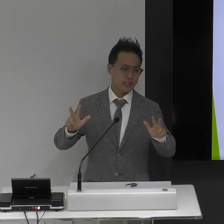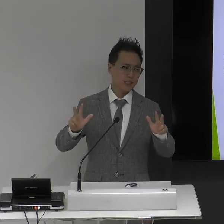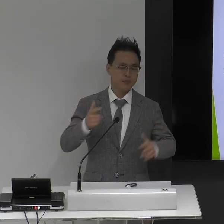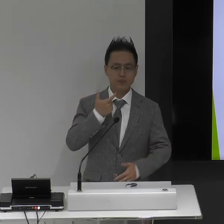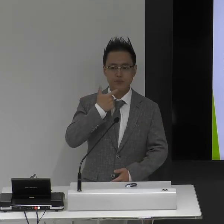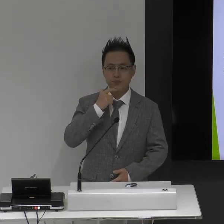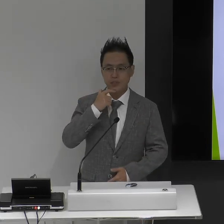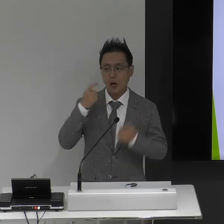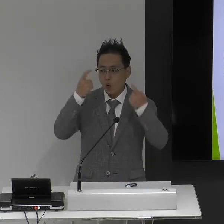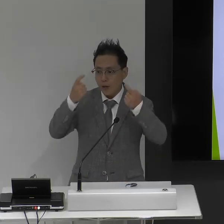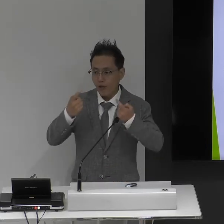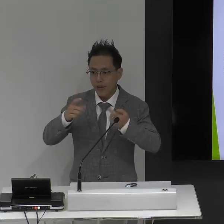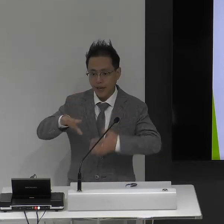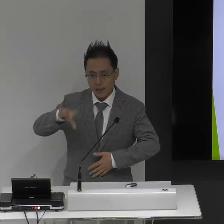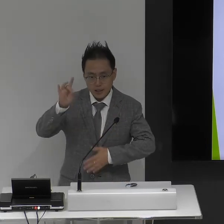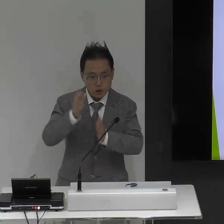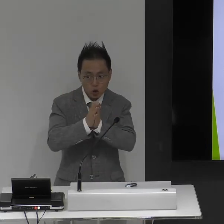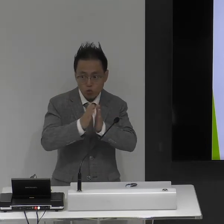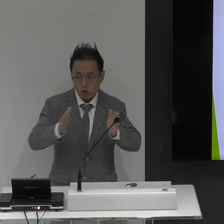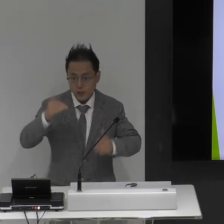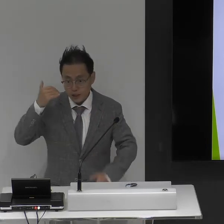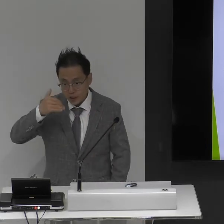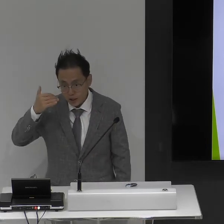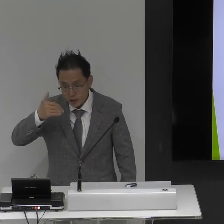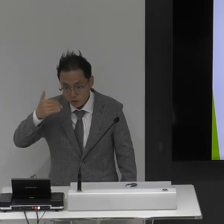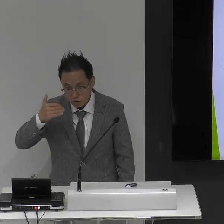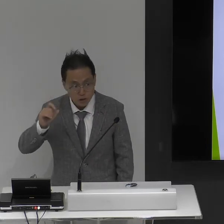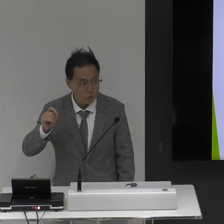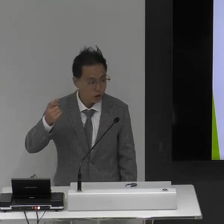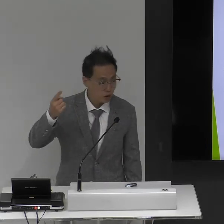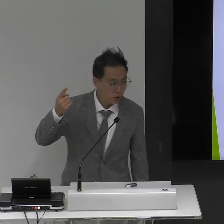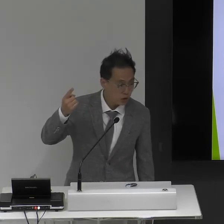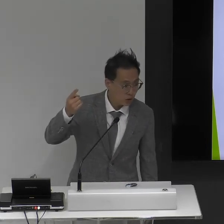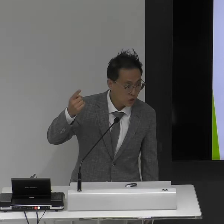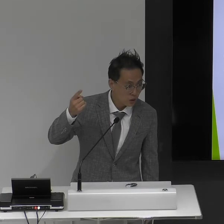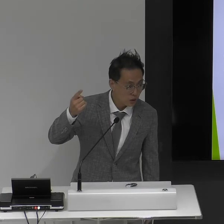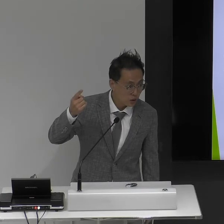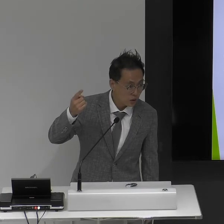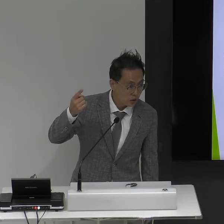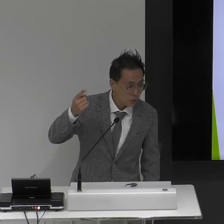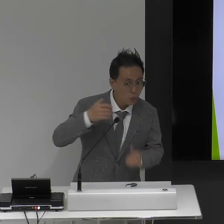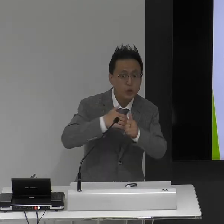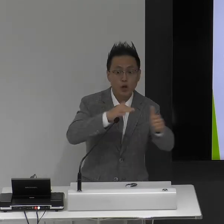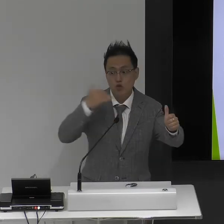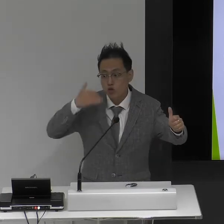지금 야곱의 여행의 처음 출발이 누구 때문이죠? 보낸 거 누구죠?